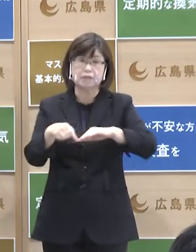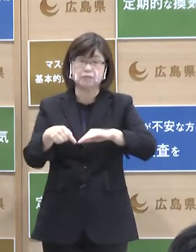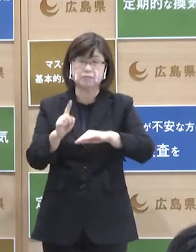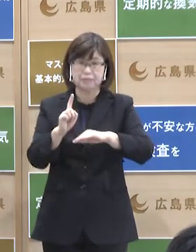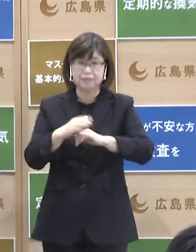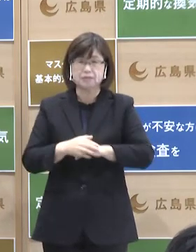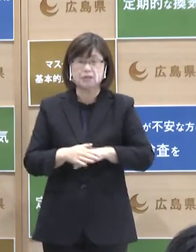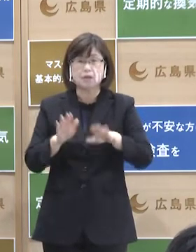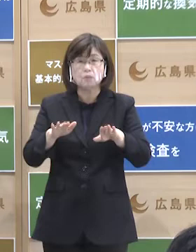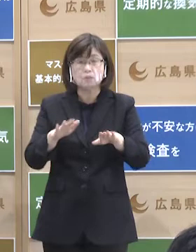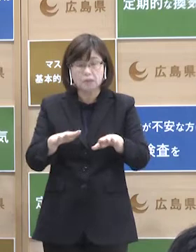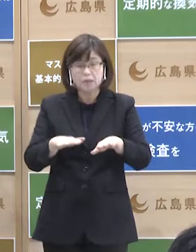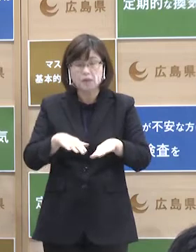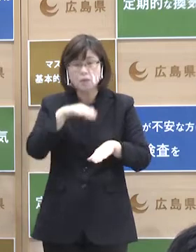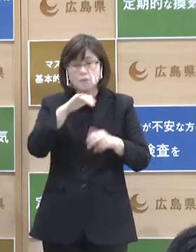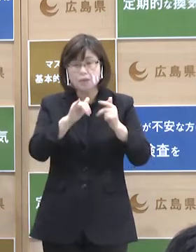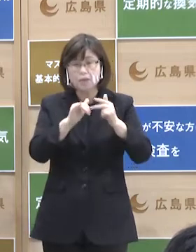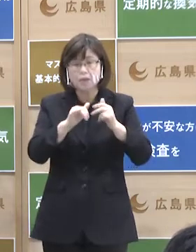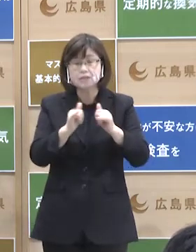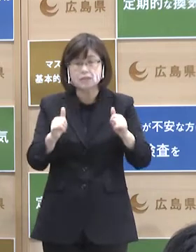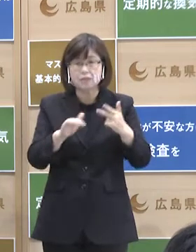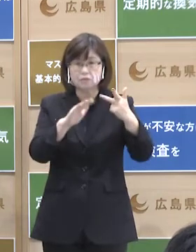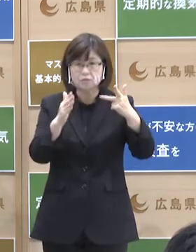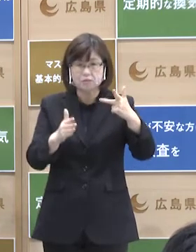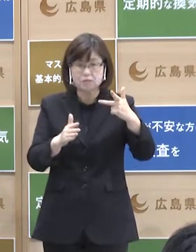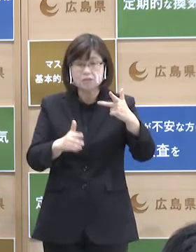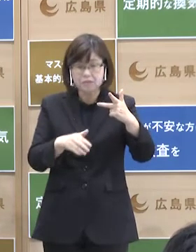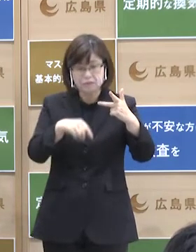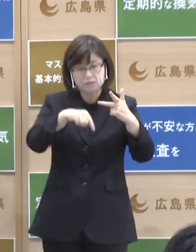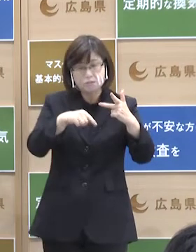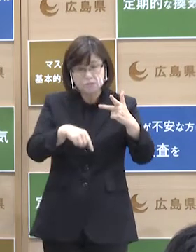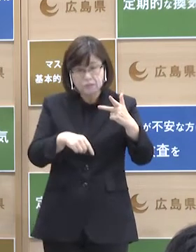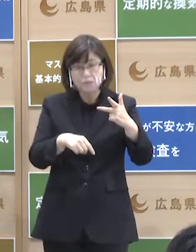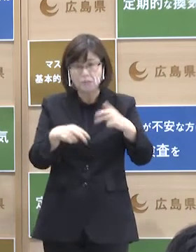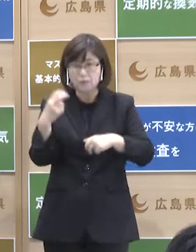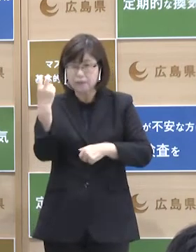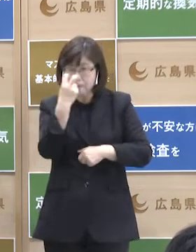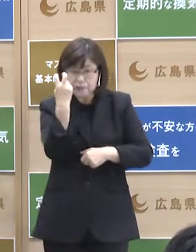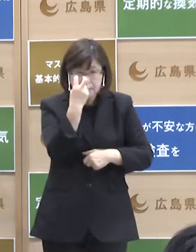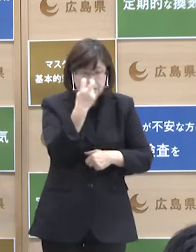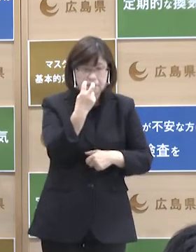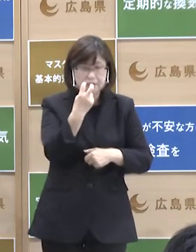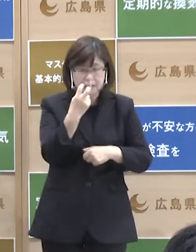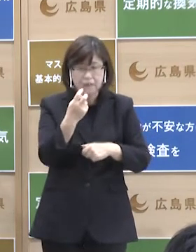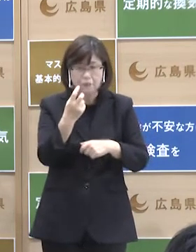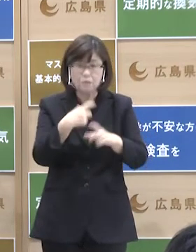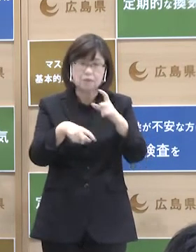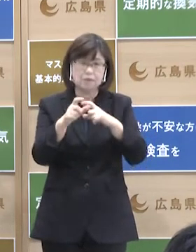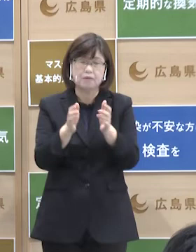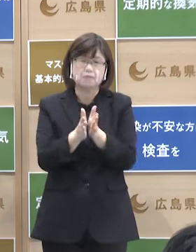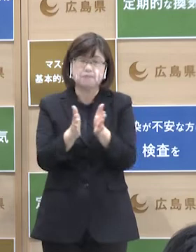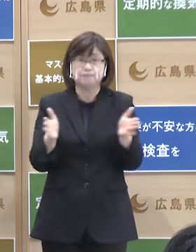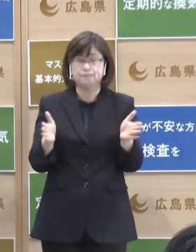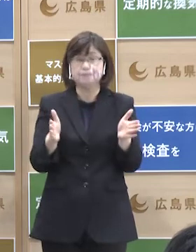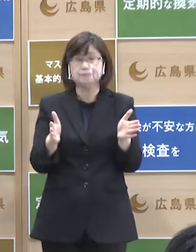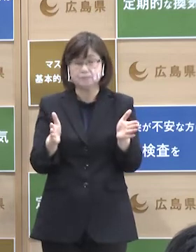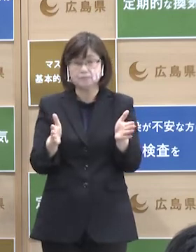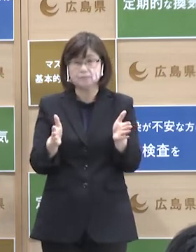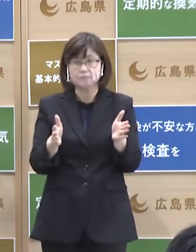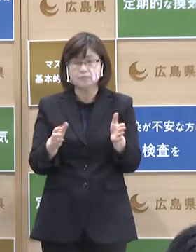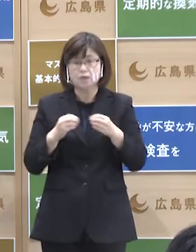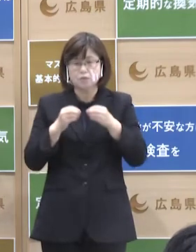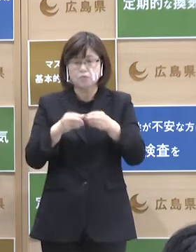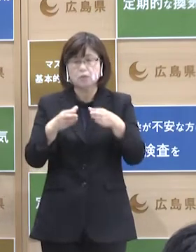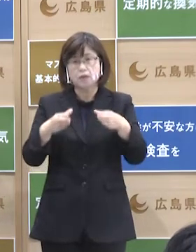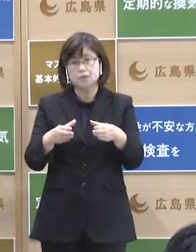度高齢者施設等の従事者検査を拡充をいたしまして、クラスター対策を